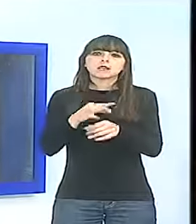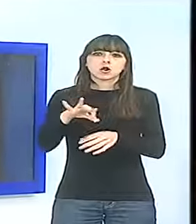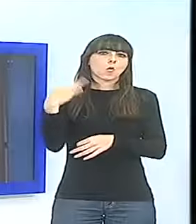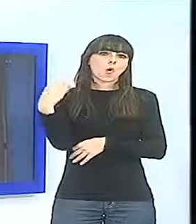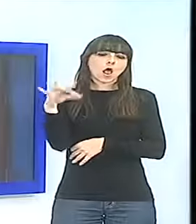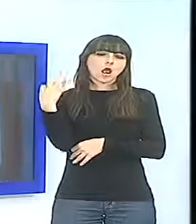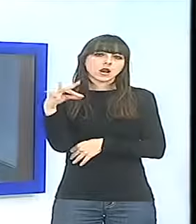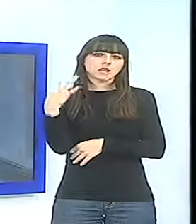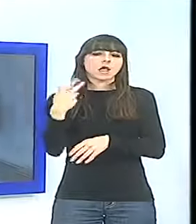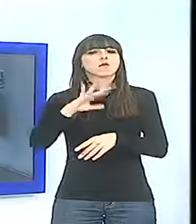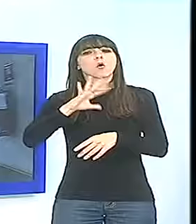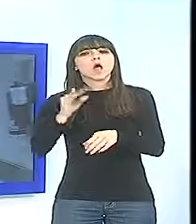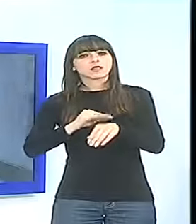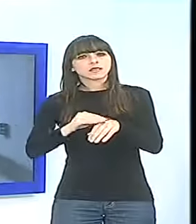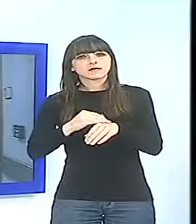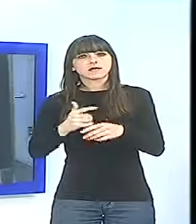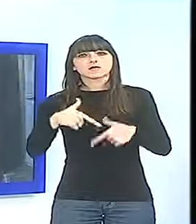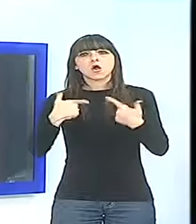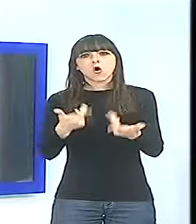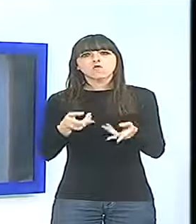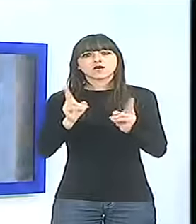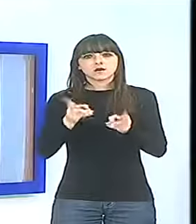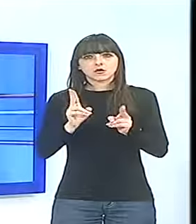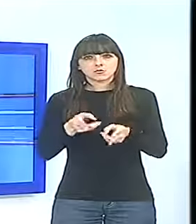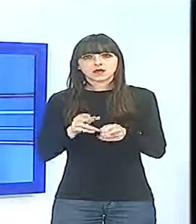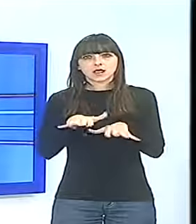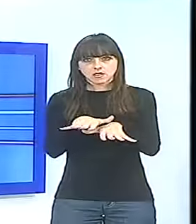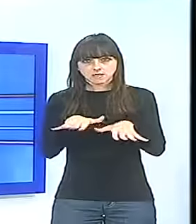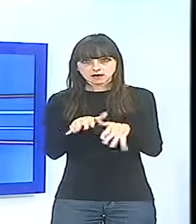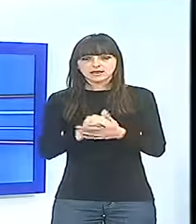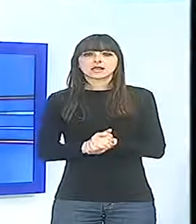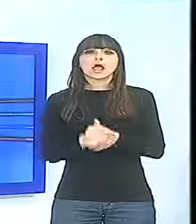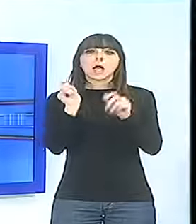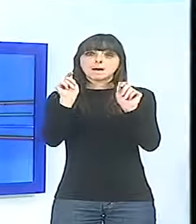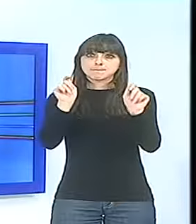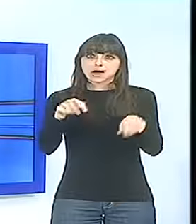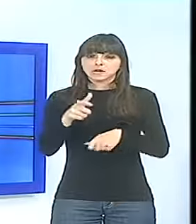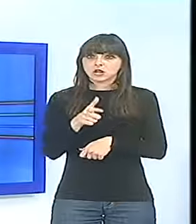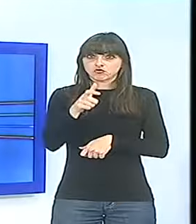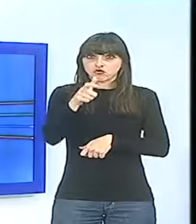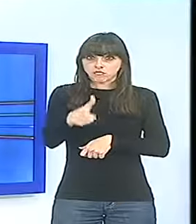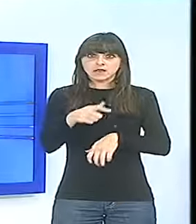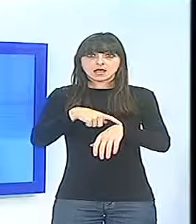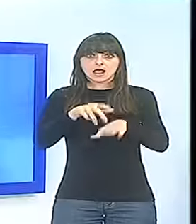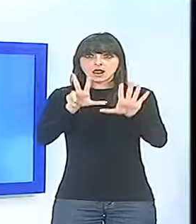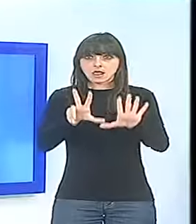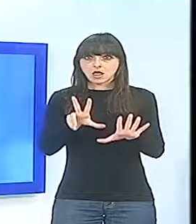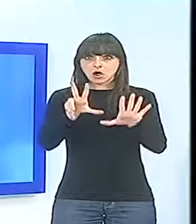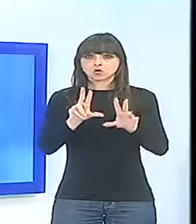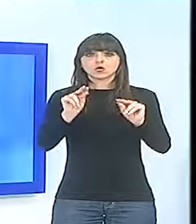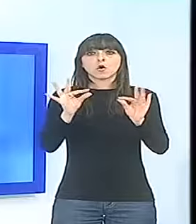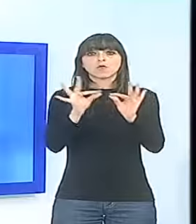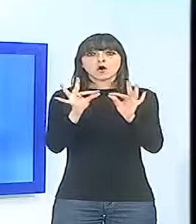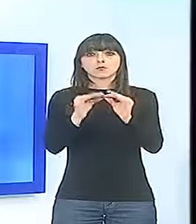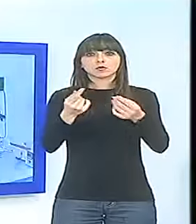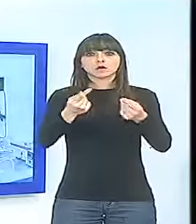altri servizi offerti dall'ASL sul territorio versiliese. Prenderà il via questo giovedì alle 20 il nuovo appuntamento con